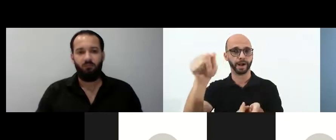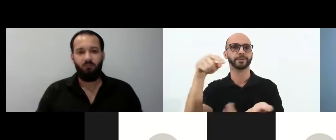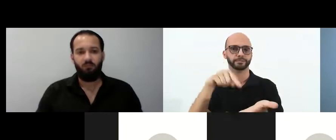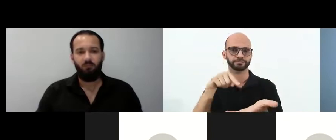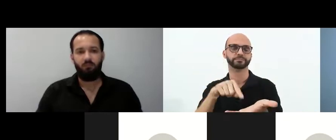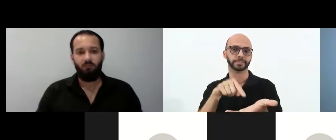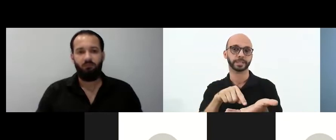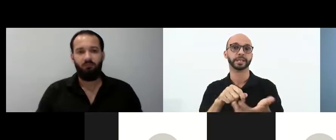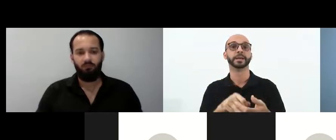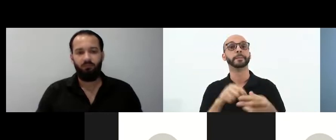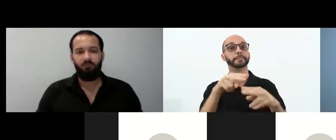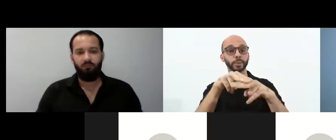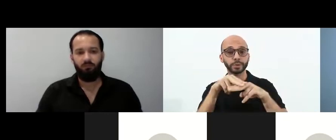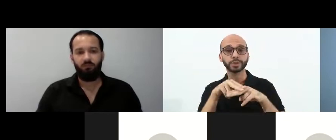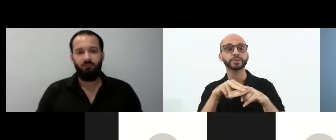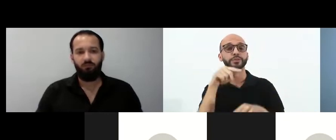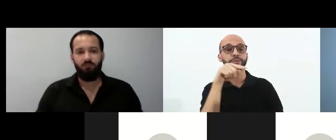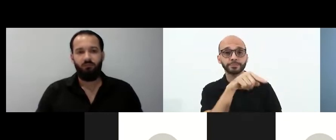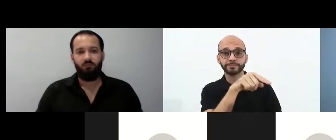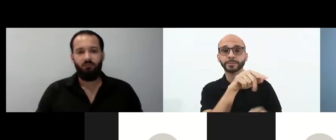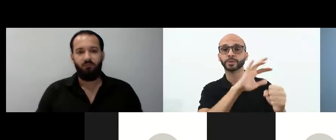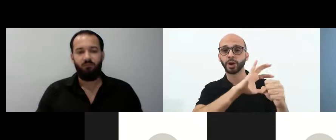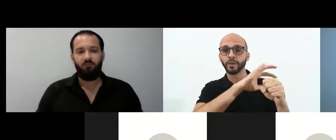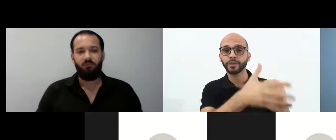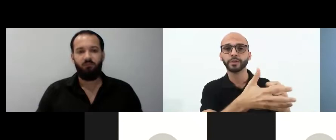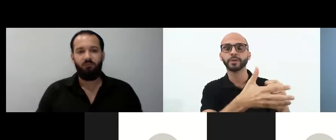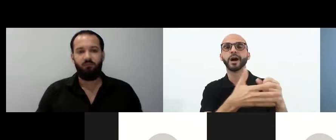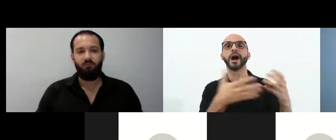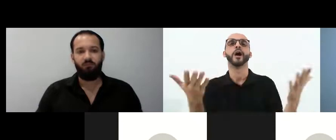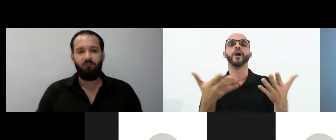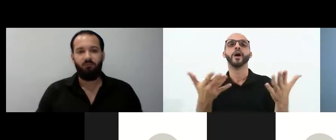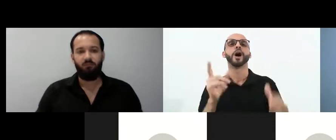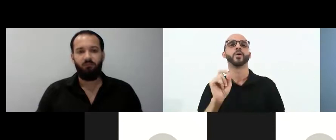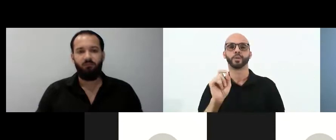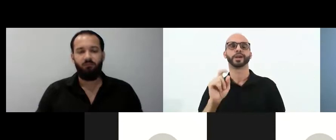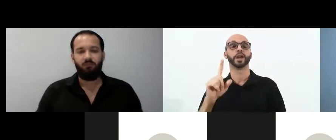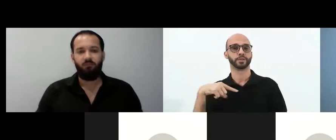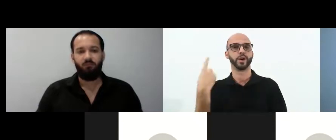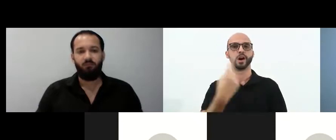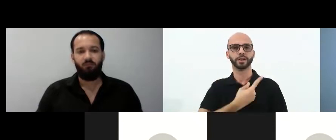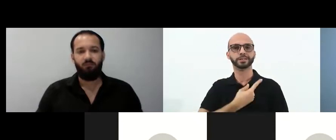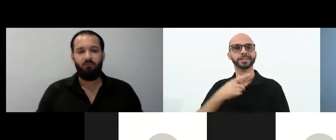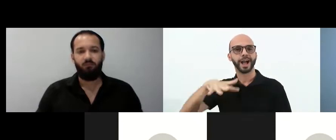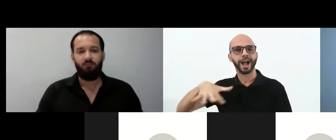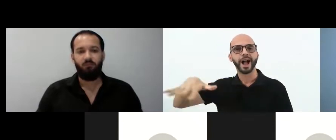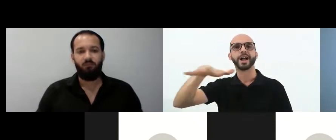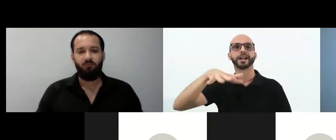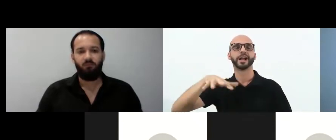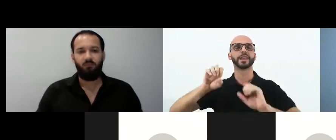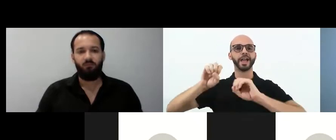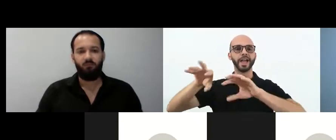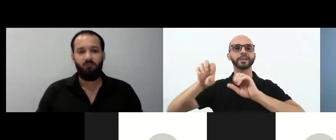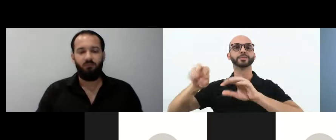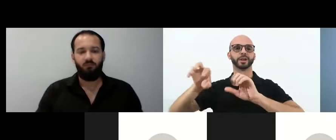e é uma problemática mundial que está ocorrendo. Então, por isso, por conta dessa pandemia, hoje